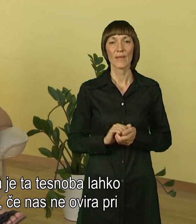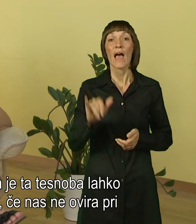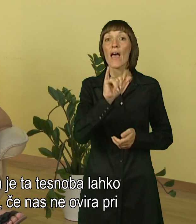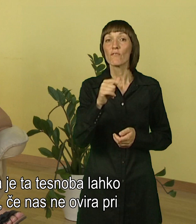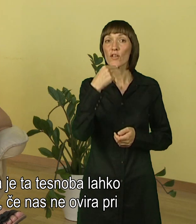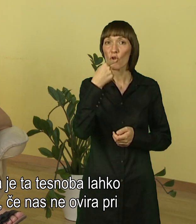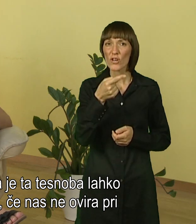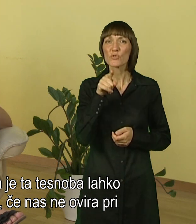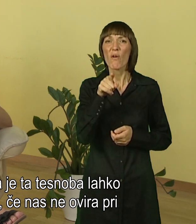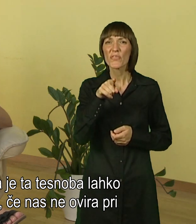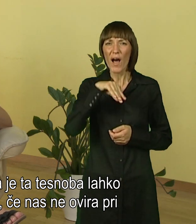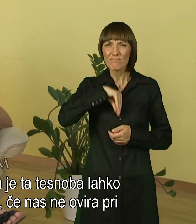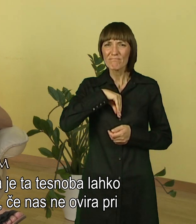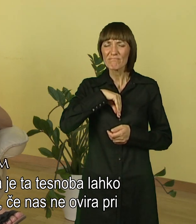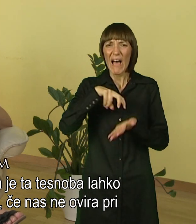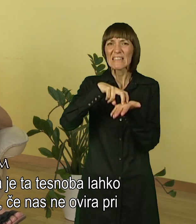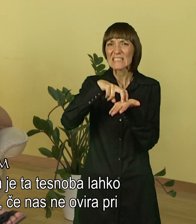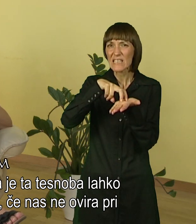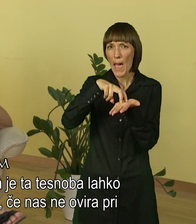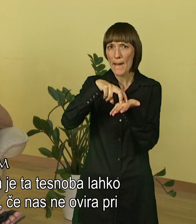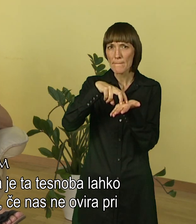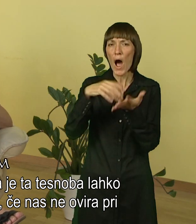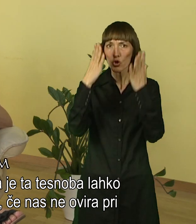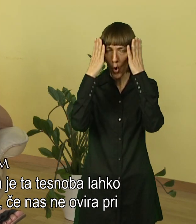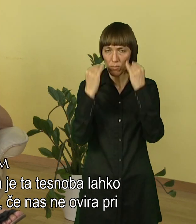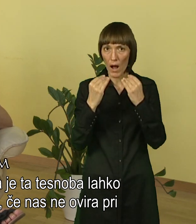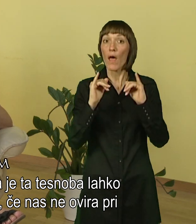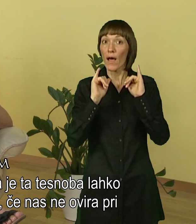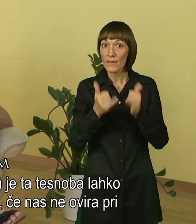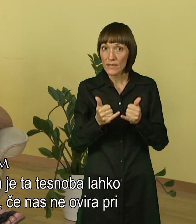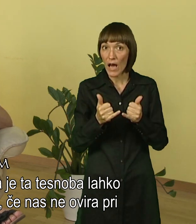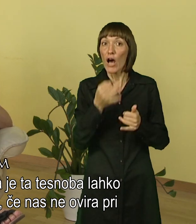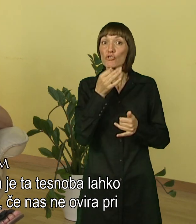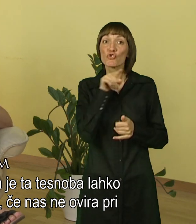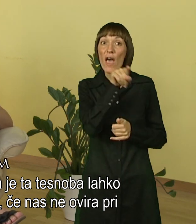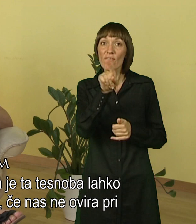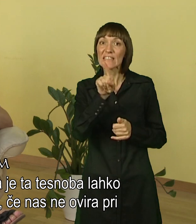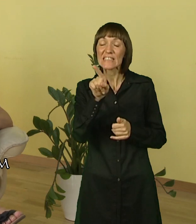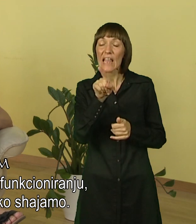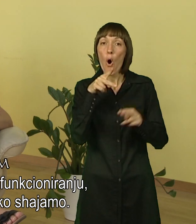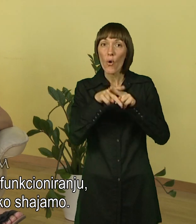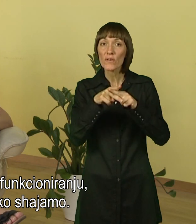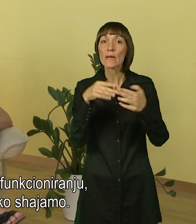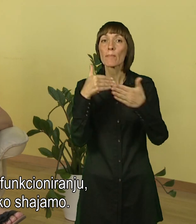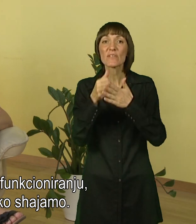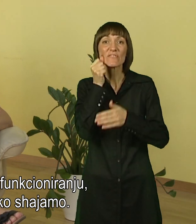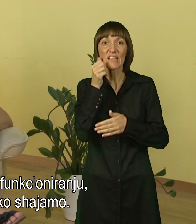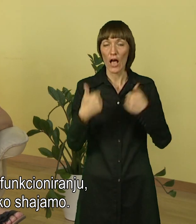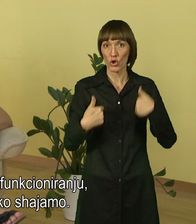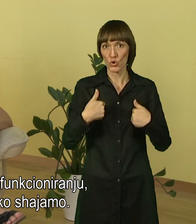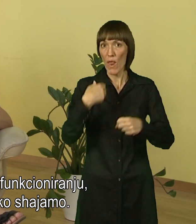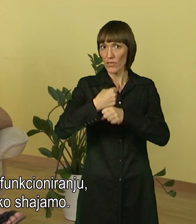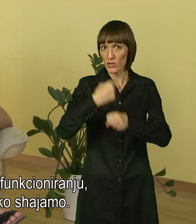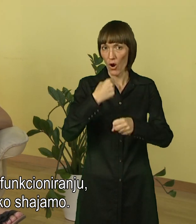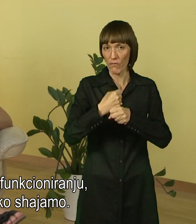Zdaj, vedno rečemo, ne, da je ta tesnoba, trema, da je lahko tudi normalna. Ja, če nas ne ovira pri vsakdanjem funkcioniranju, ne.